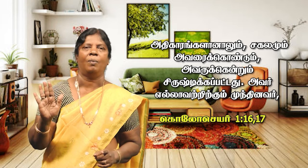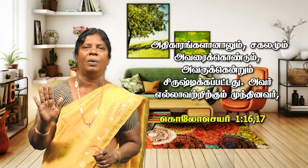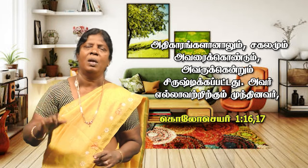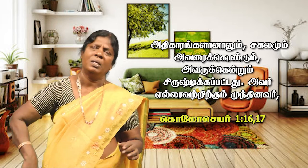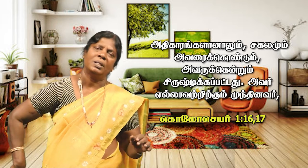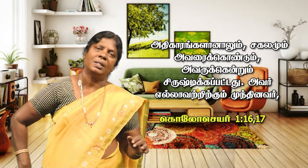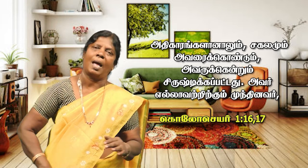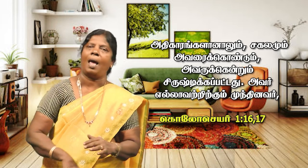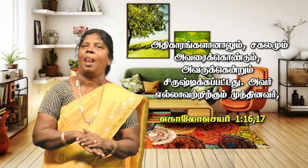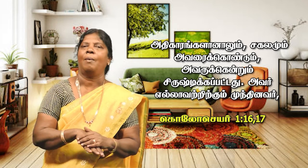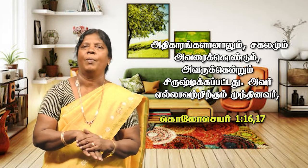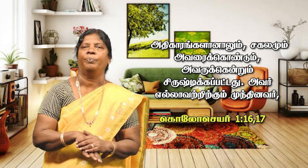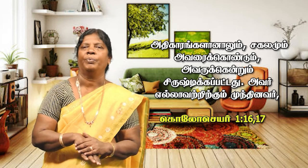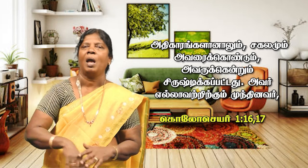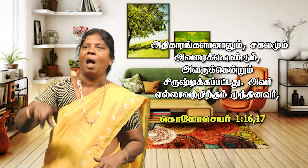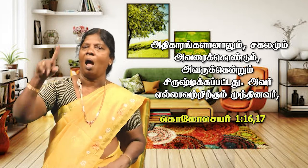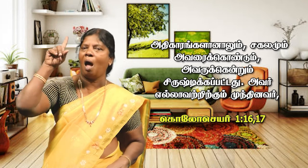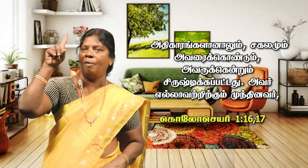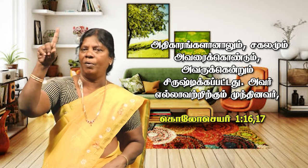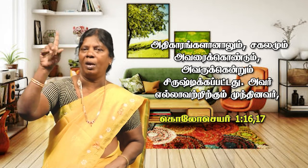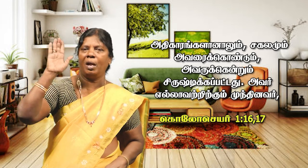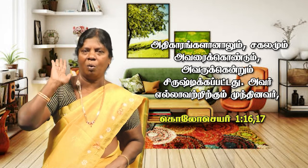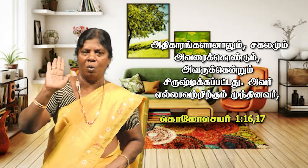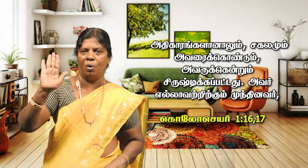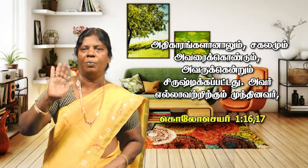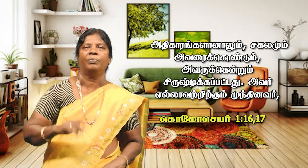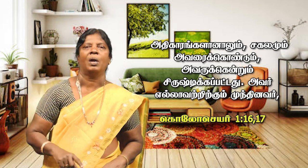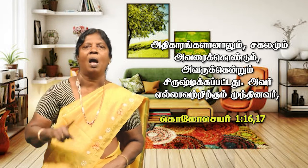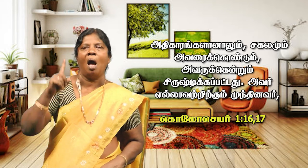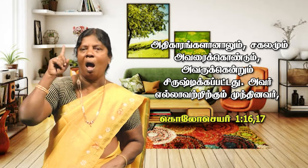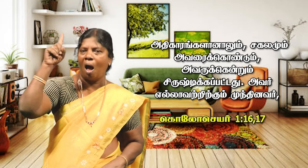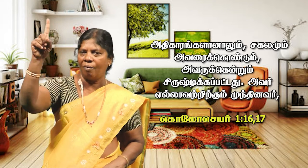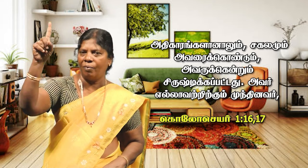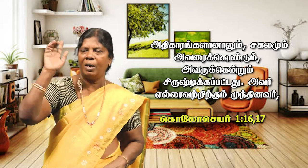அதிகாரங்களானாலும் சகலமும் அவரை கொண்டும்